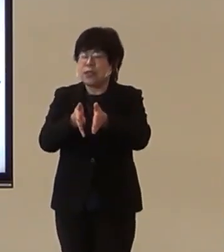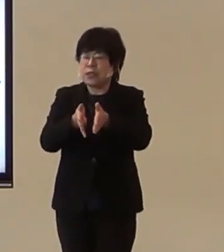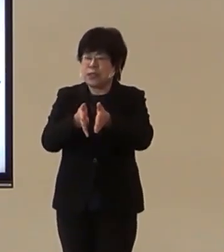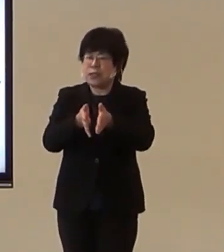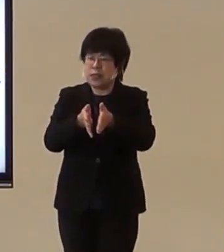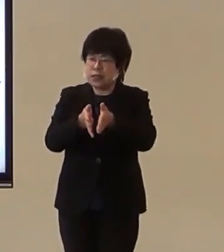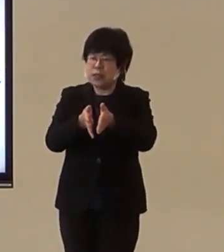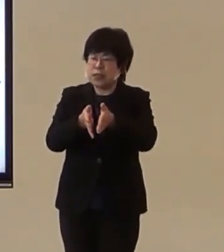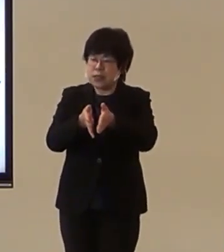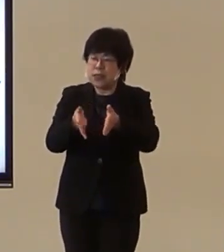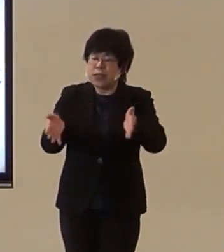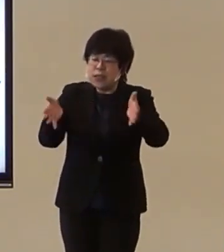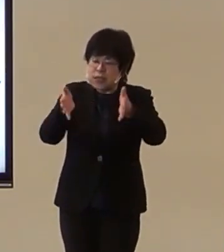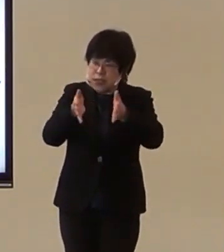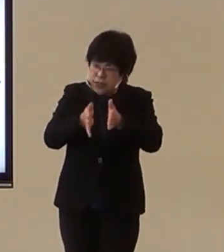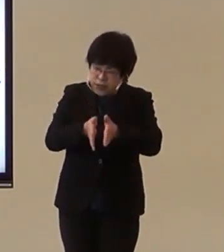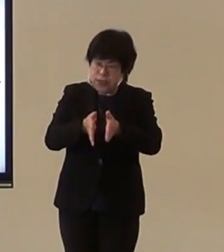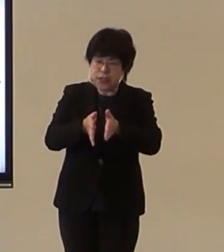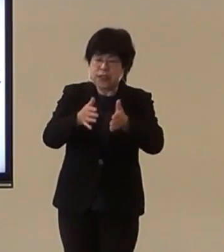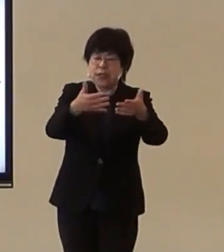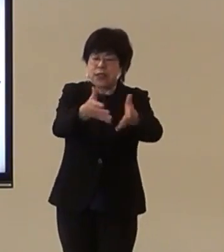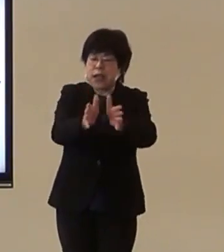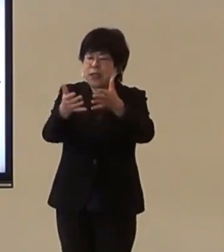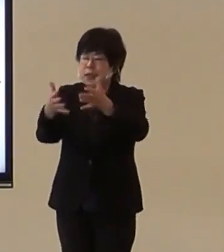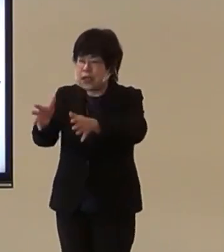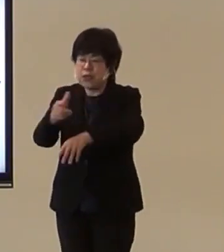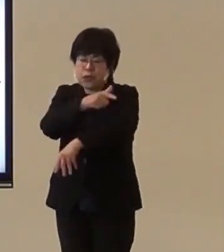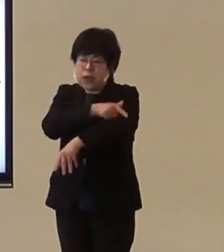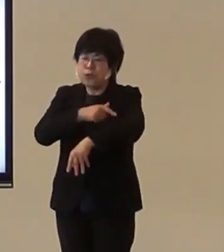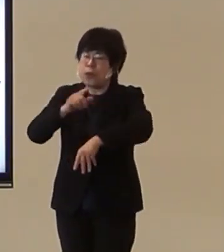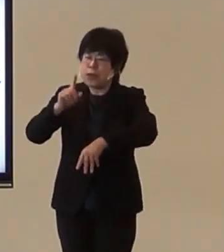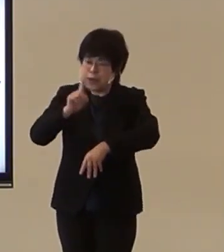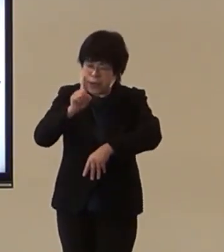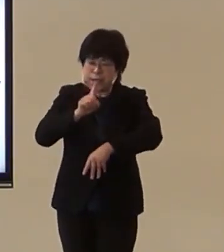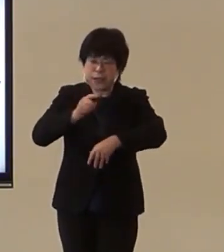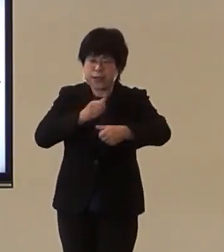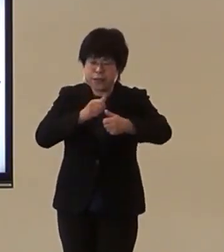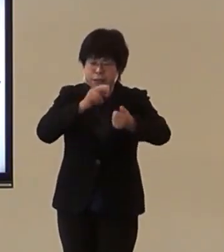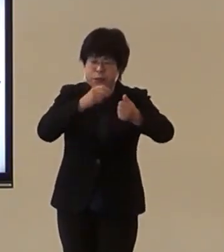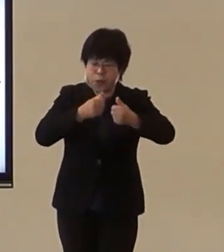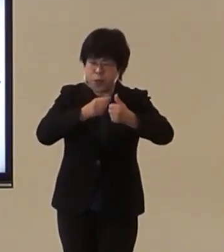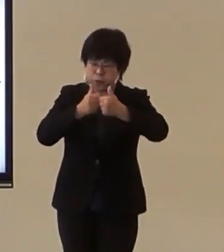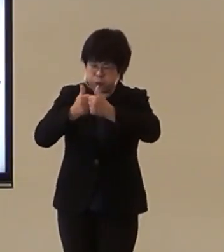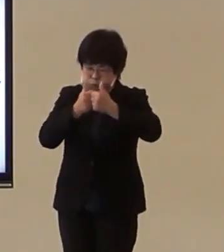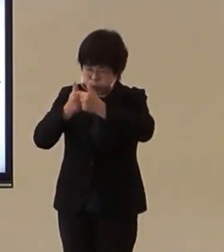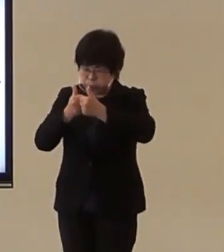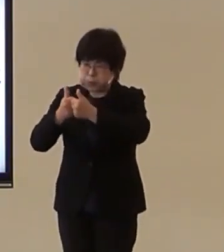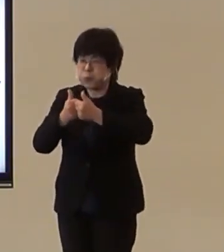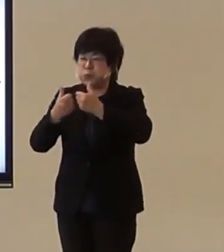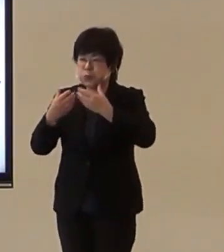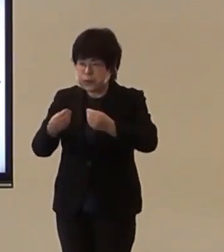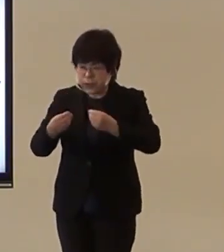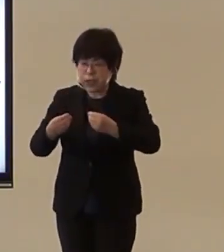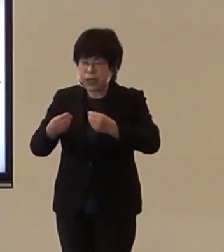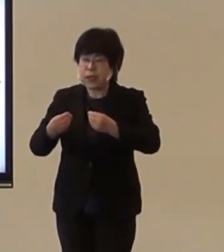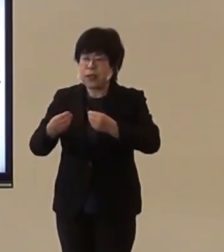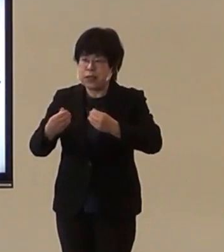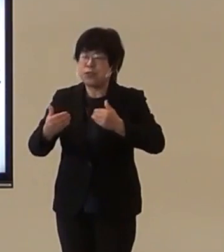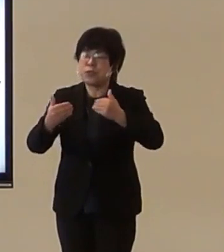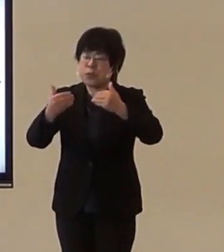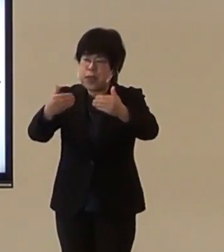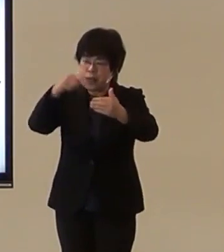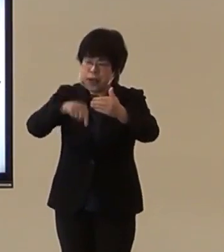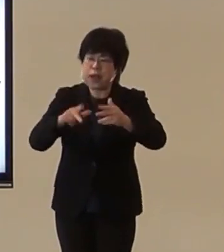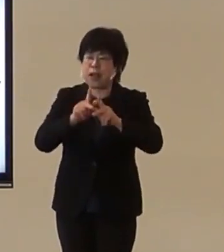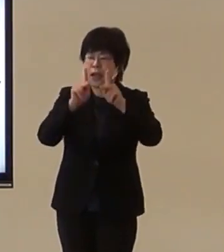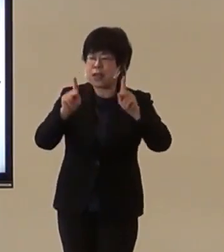体の役割をそれぞれ話し合いをしながらですね、地域力でそれぞれの課題解決に向けて取り